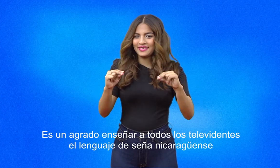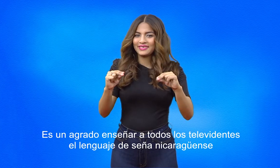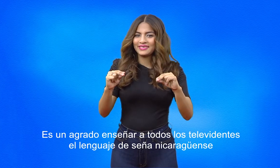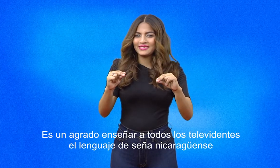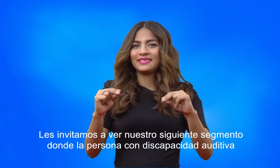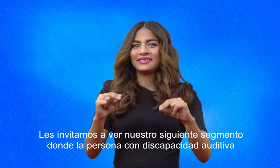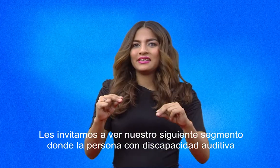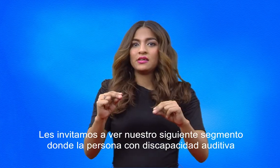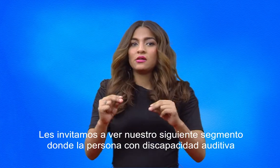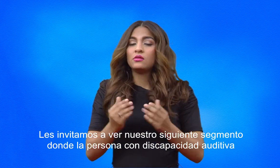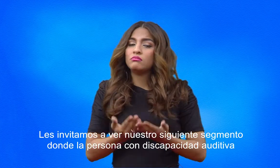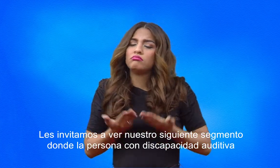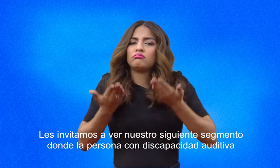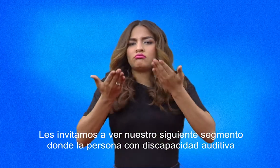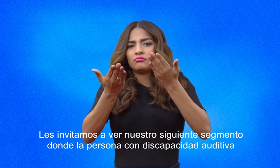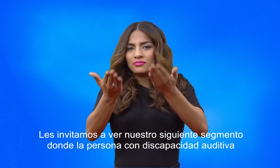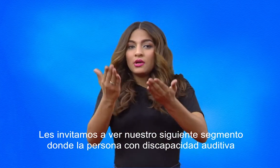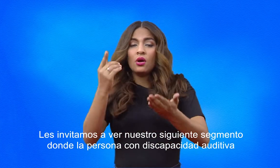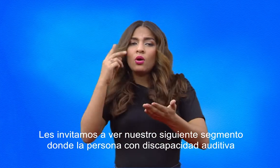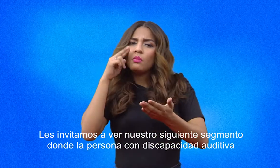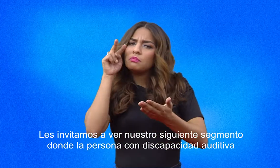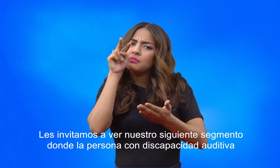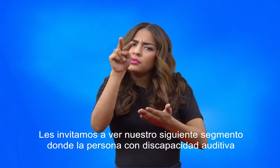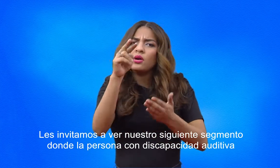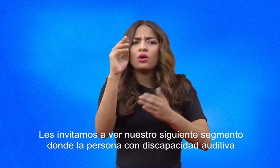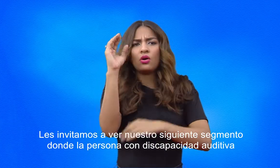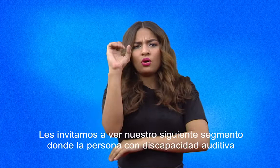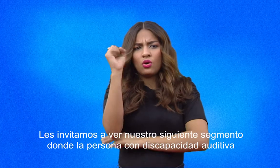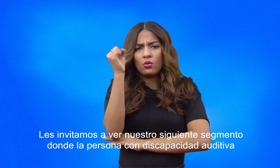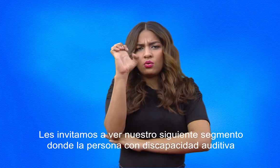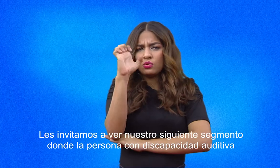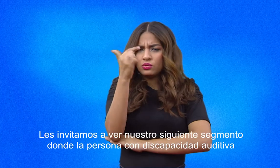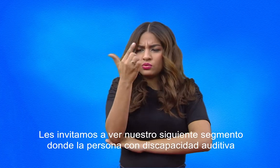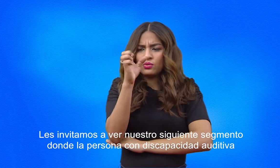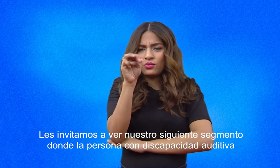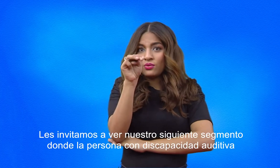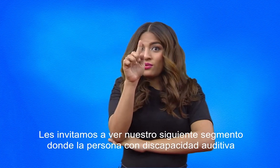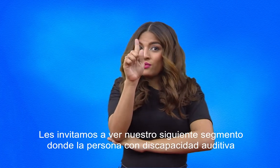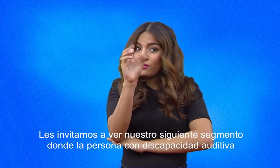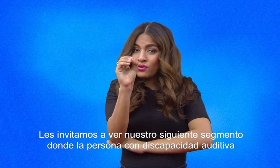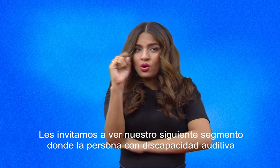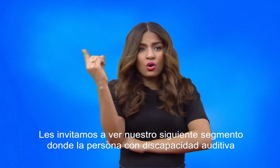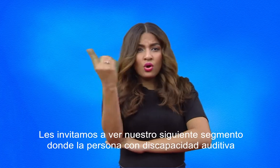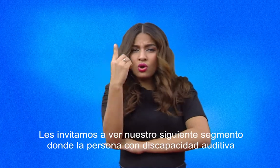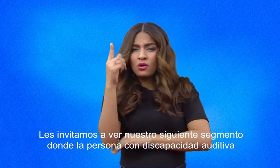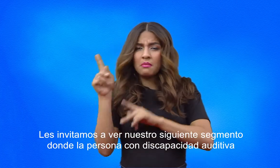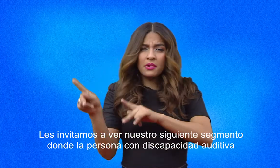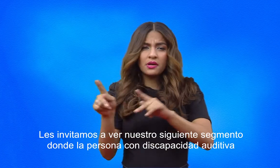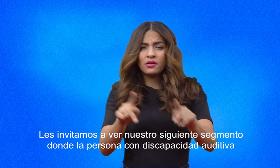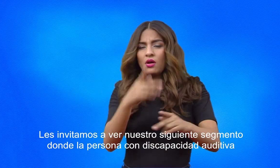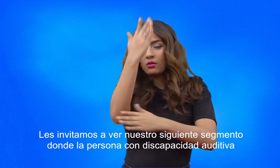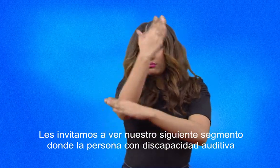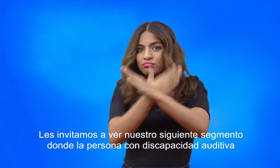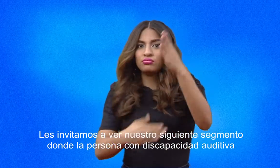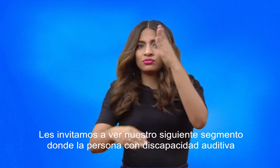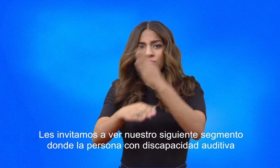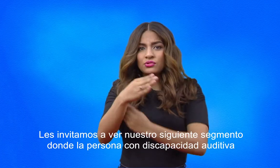nicaragüenses. Les invitamos a ver nuestro siguiente segmento, donde las personas con